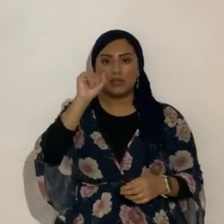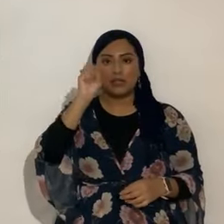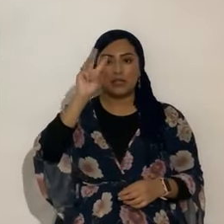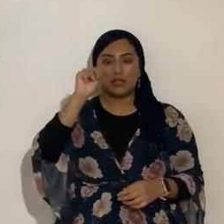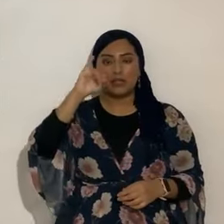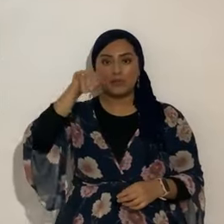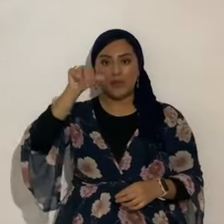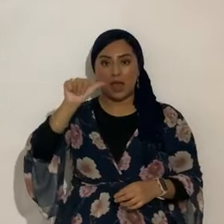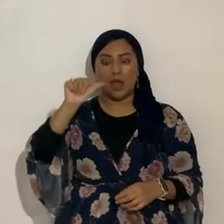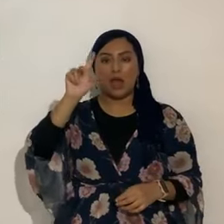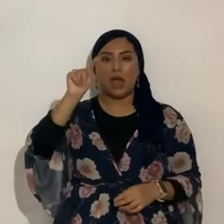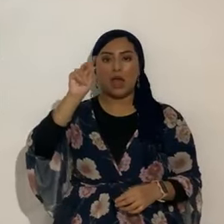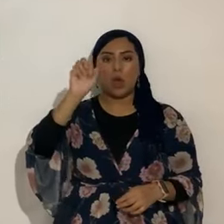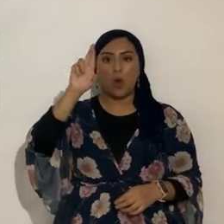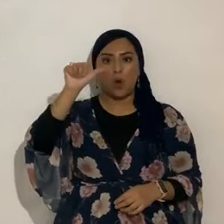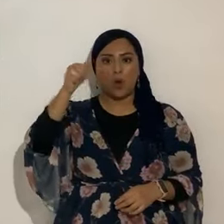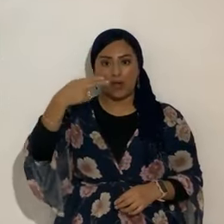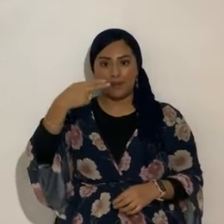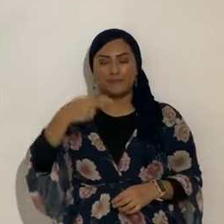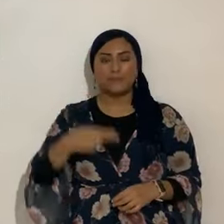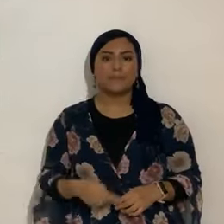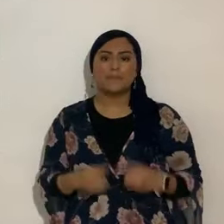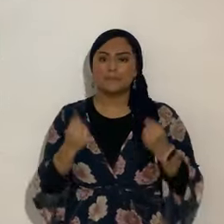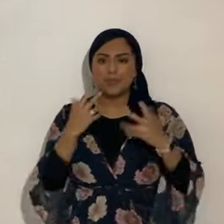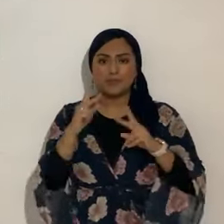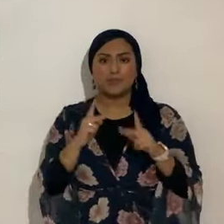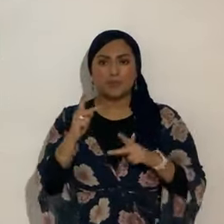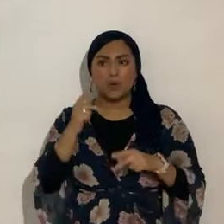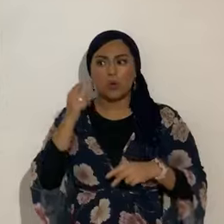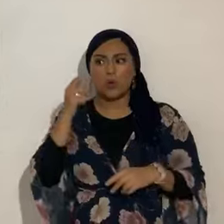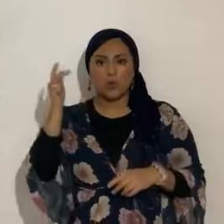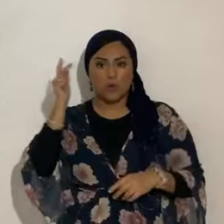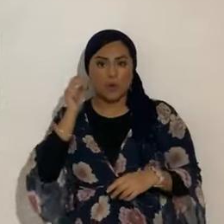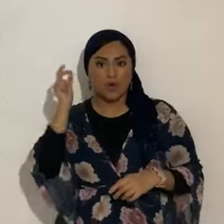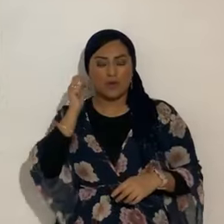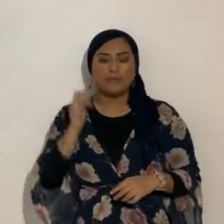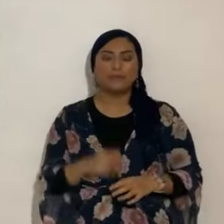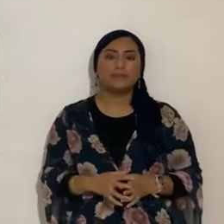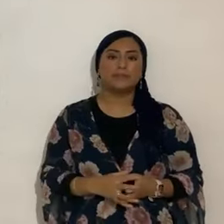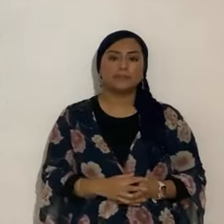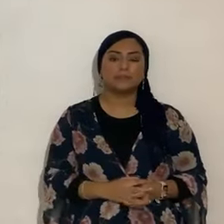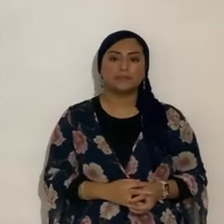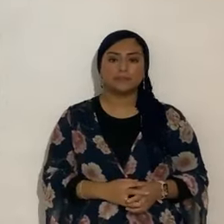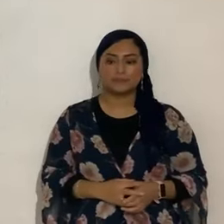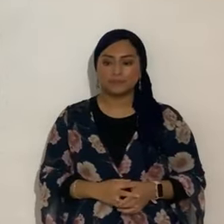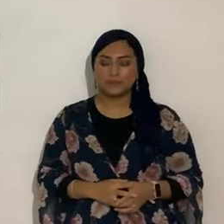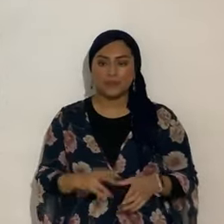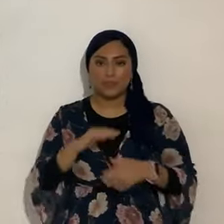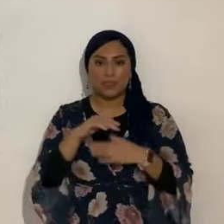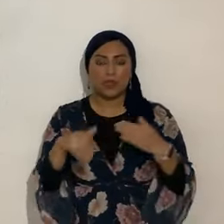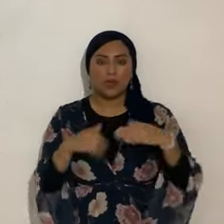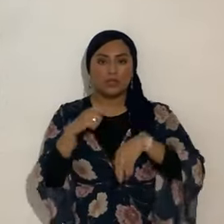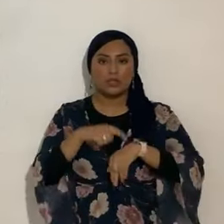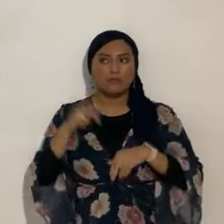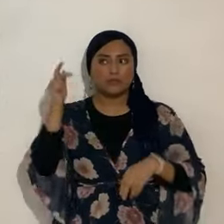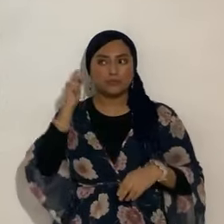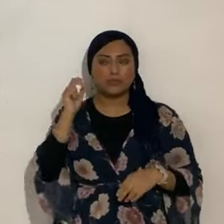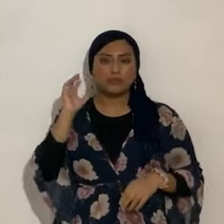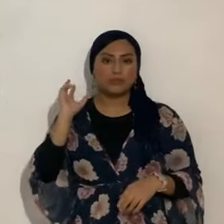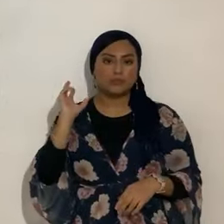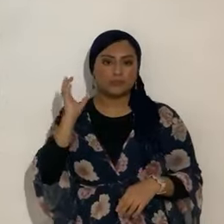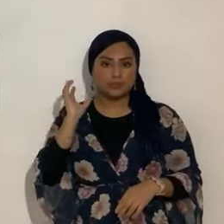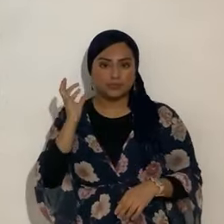muy escuchada, gracias al Eterno, porque pues ponen el radio por internet y están escuchando todo el tiempo Ministración y